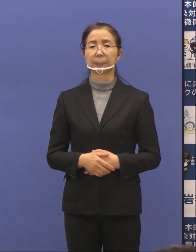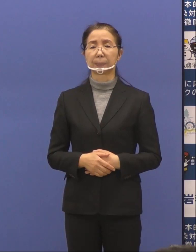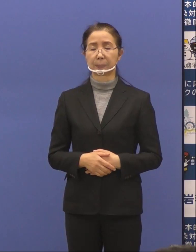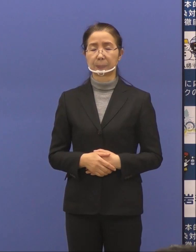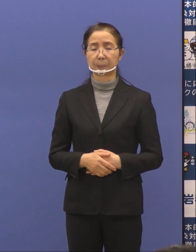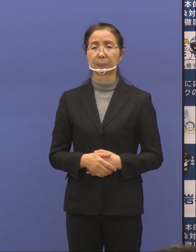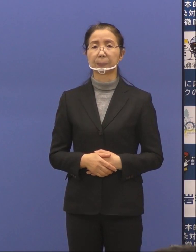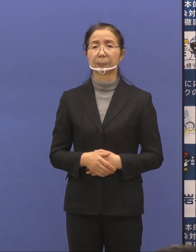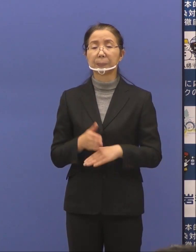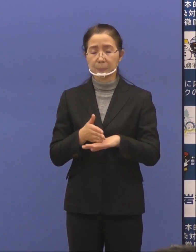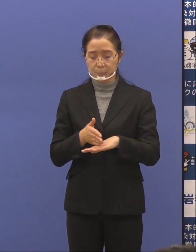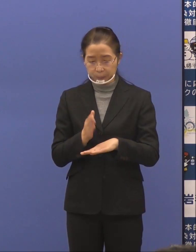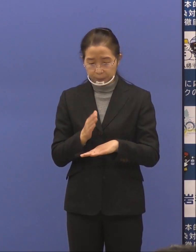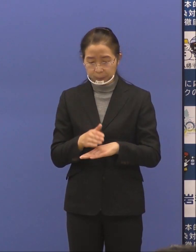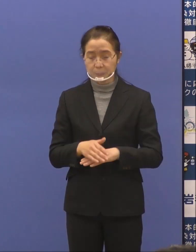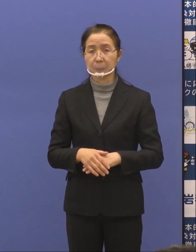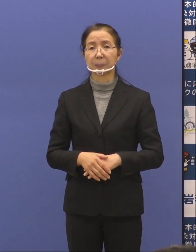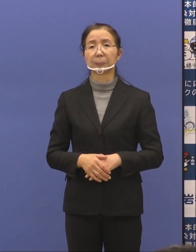ありがとうございます。